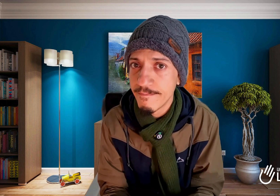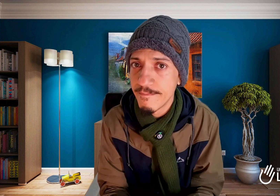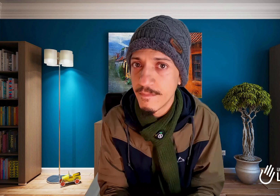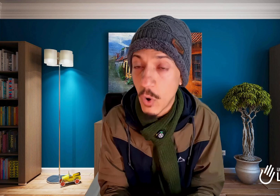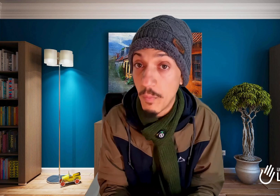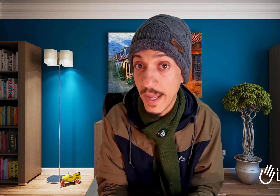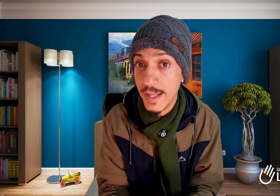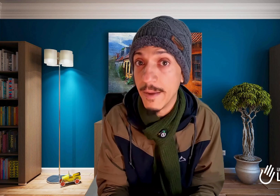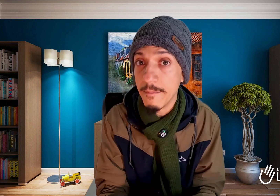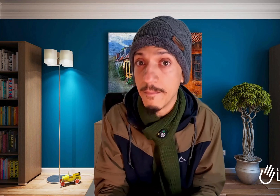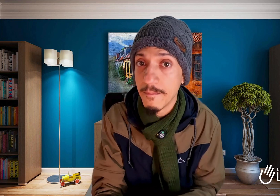ou perder.